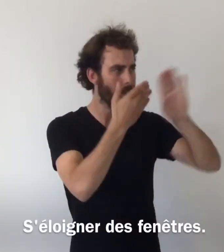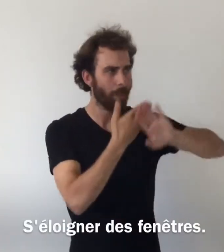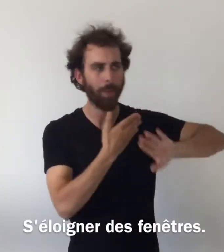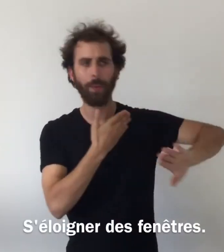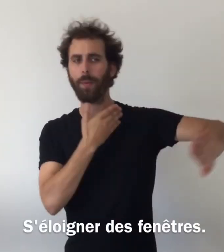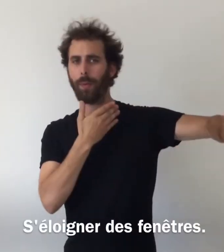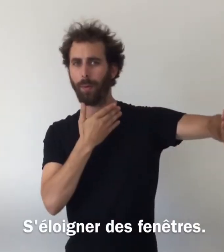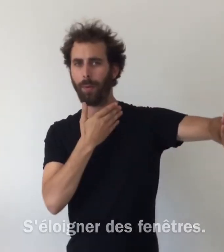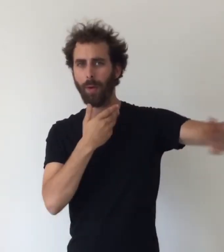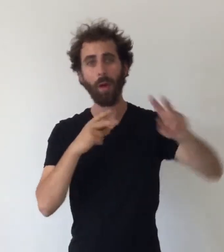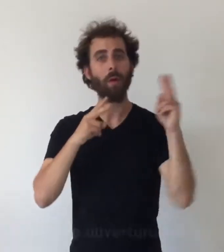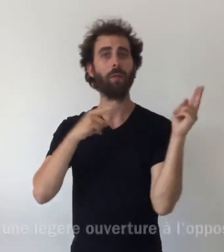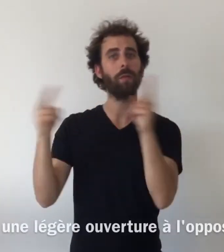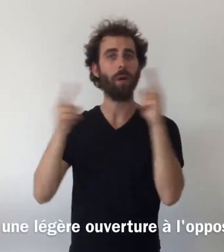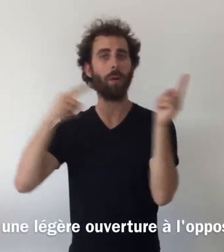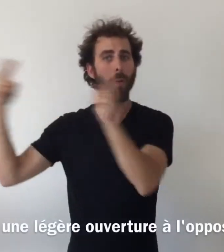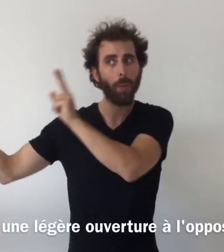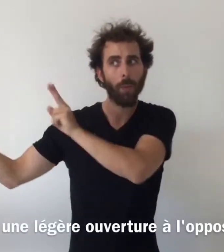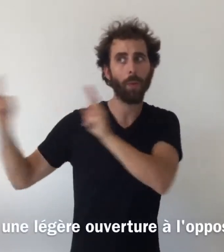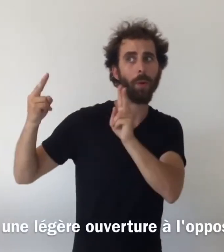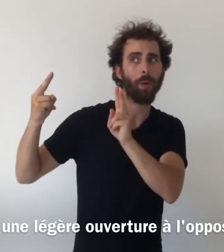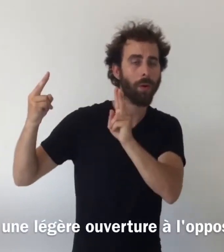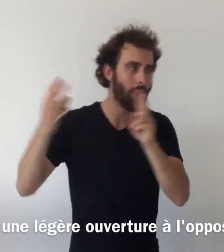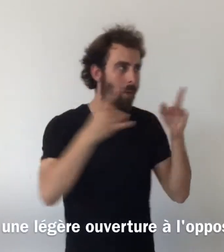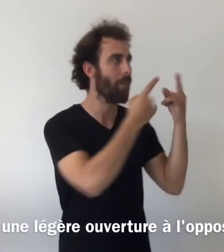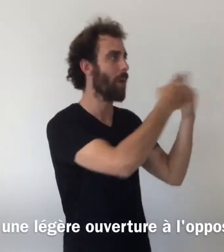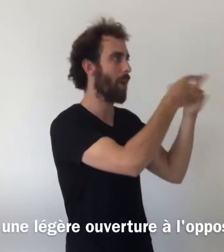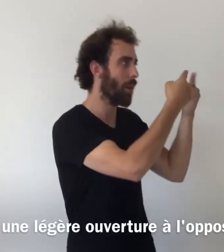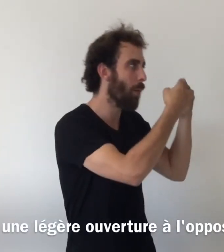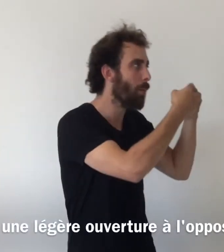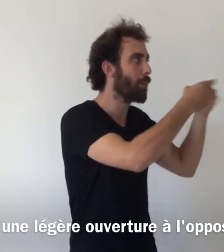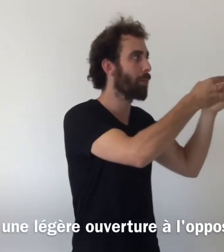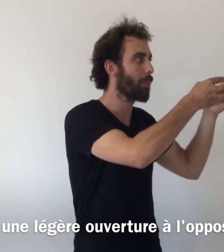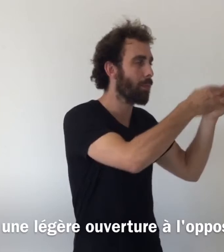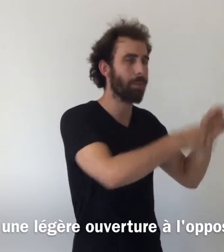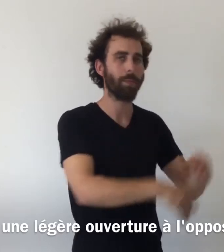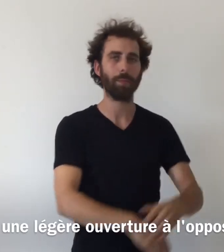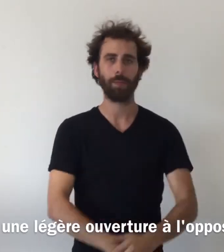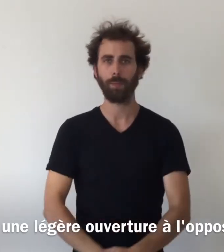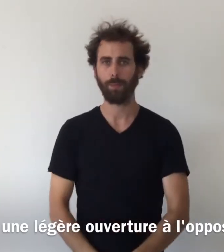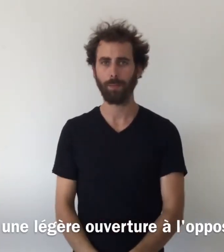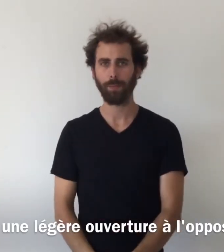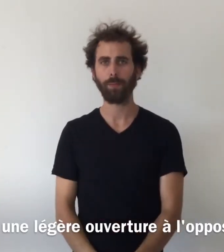S'éloigner des fenêtres. Maintenir une légère ouverture à l'opposé du vent.